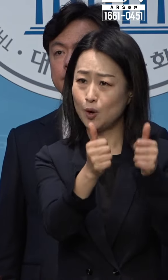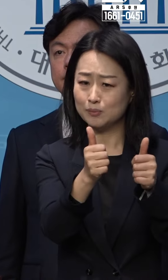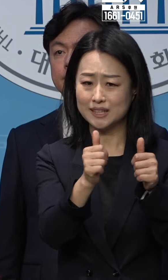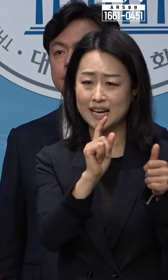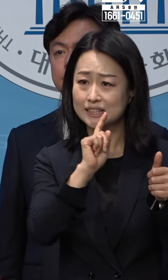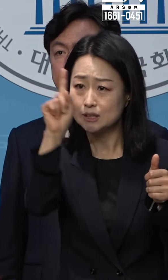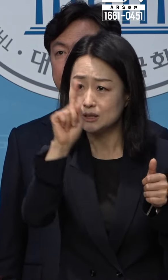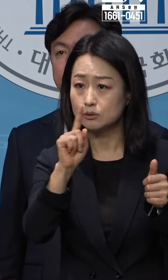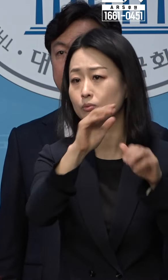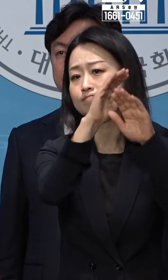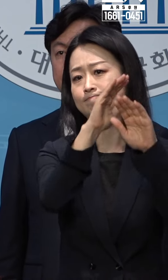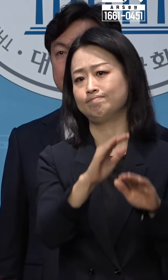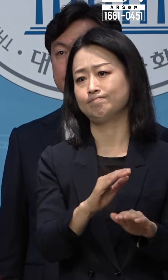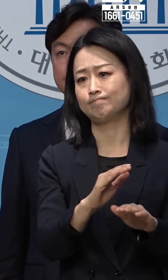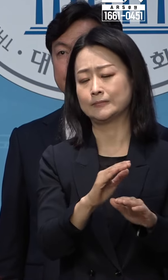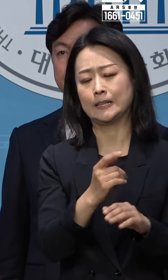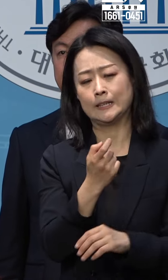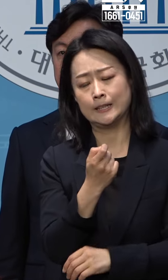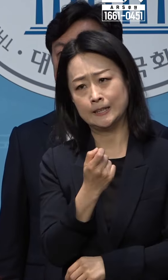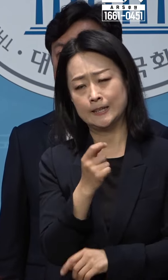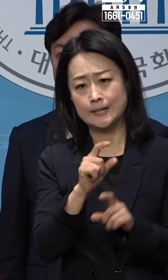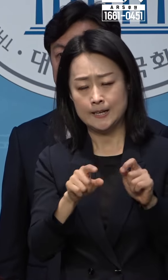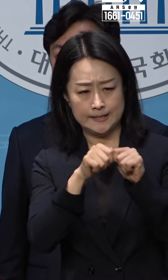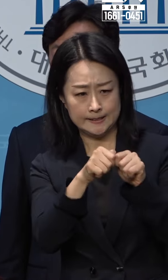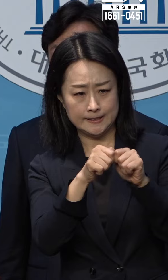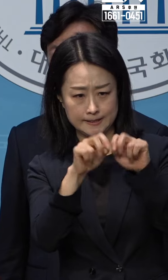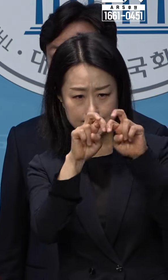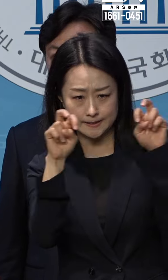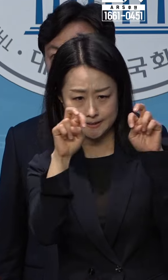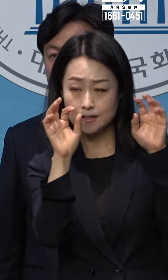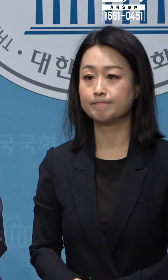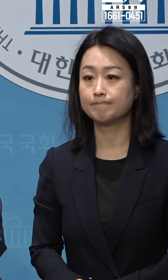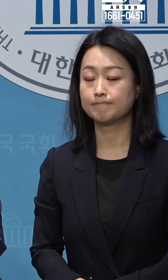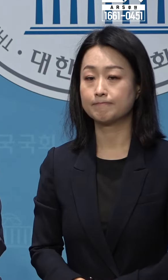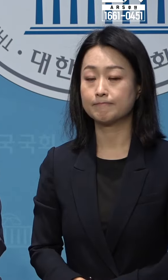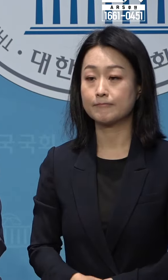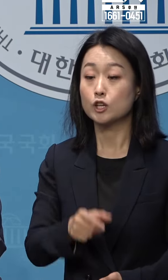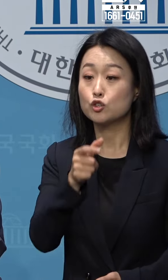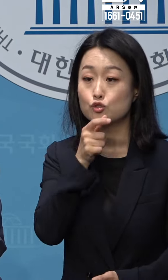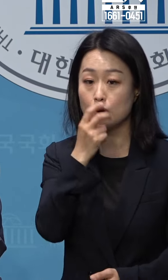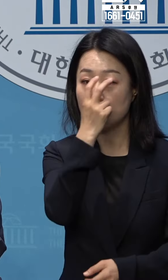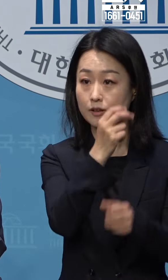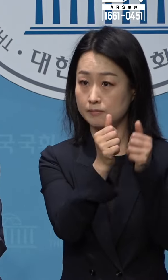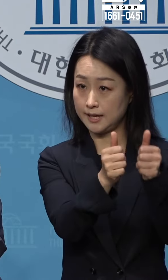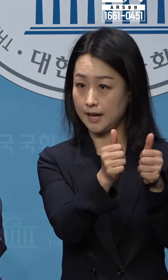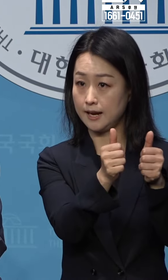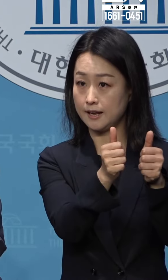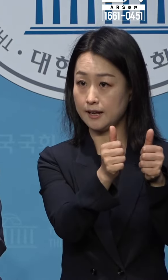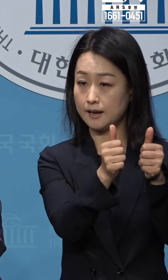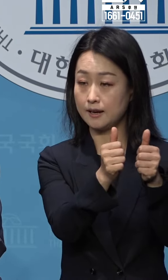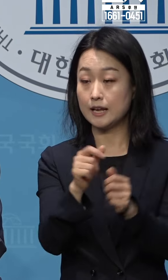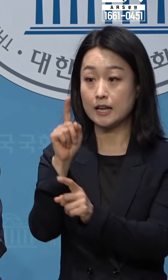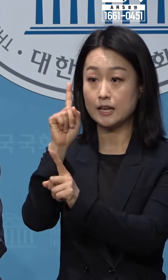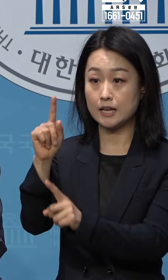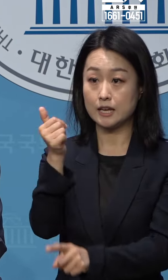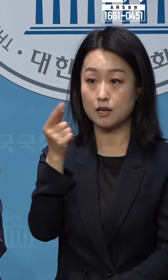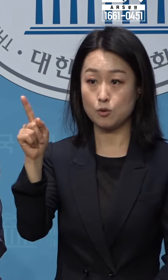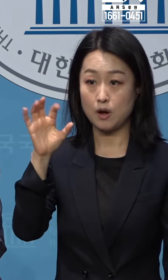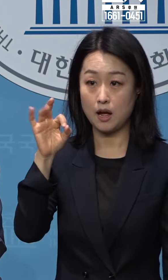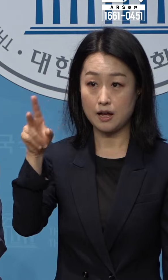기소에 대해서는 조금 더 정밀하게 들여다볼 생각입니다 수원지방법원에 이화영